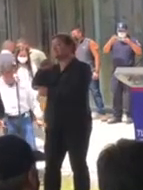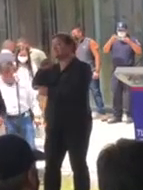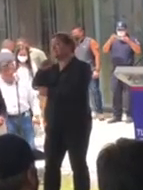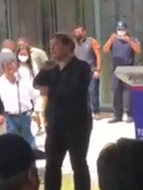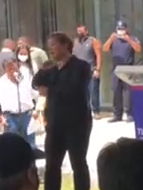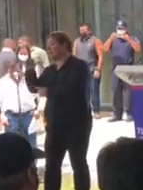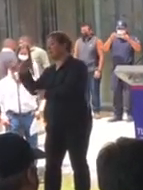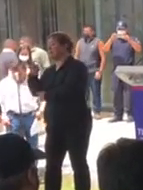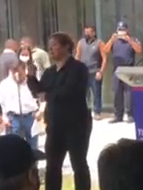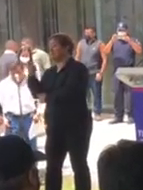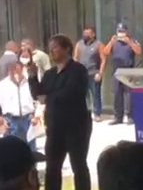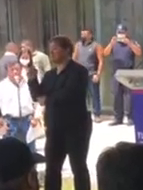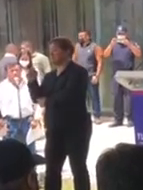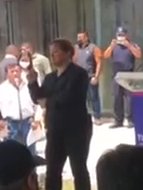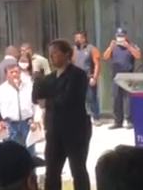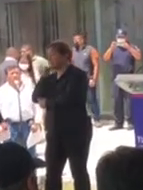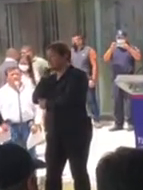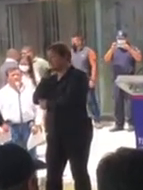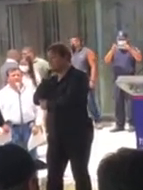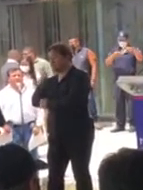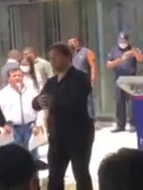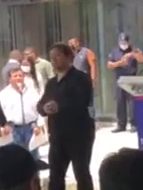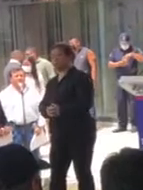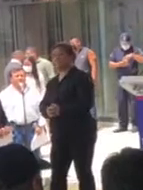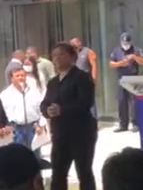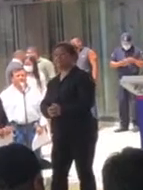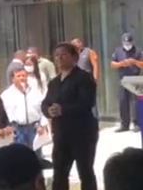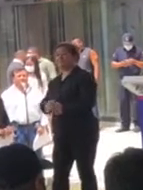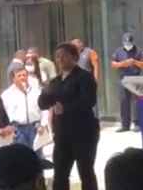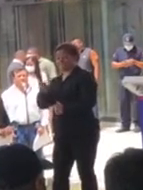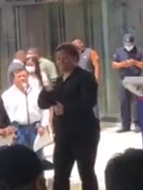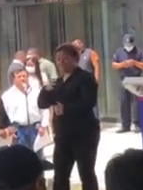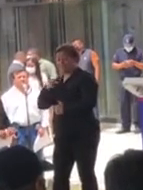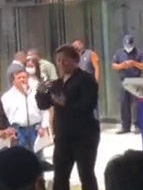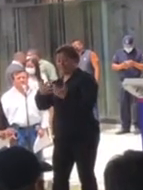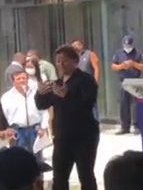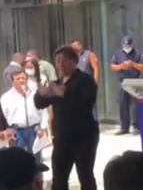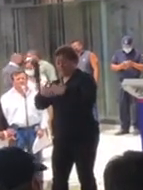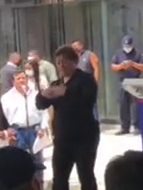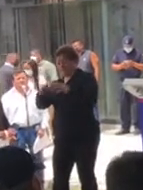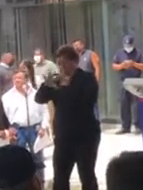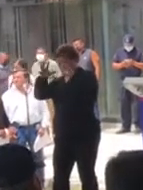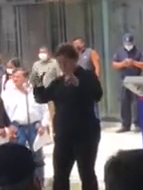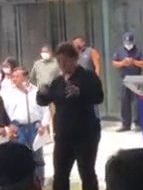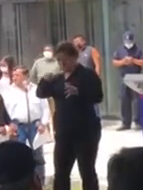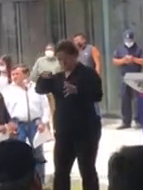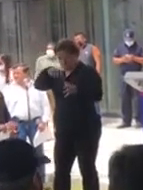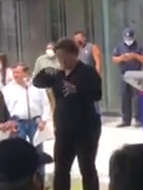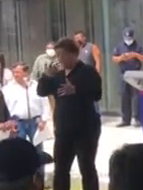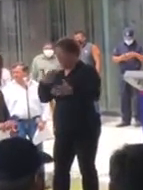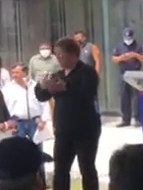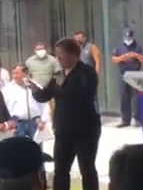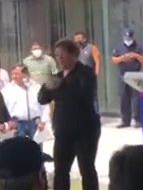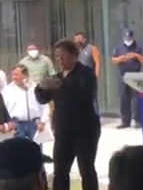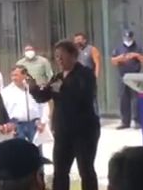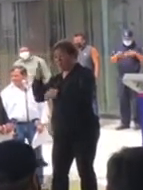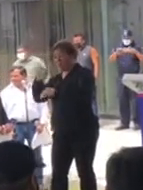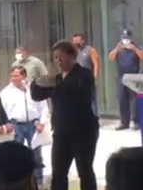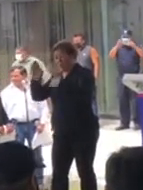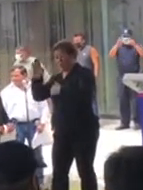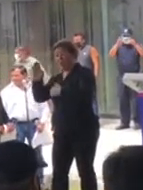a 120 segundos con instrumentos de última generación que nos proporciona información